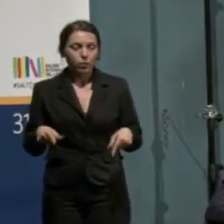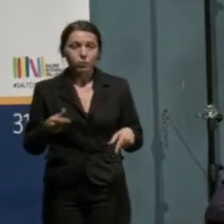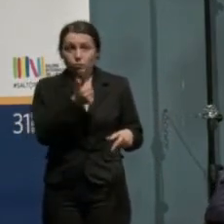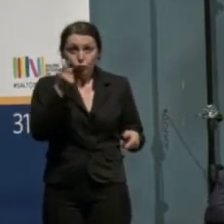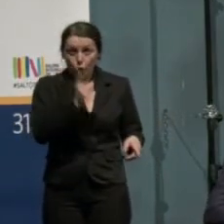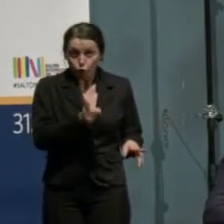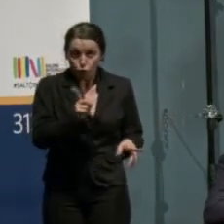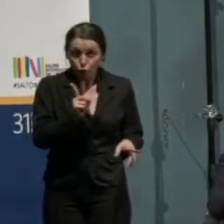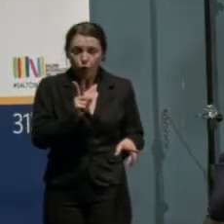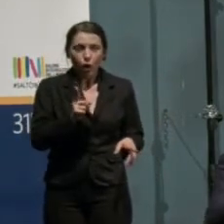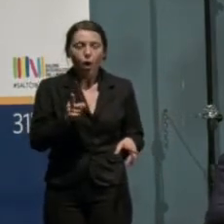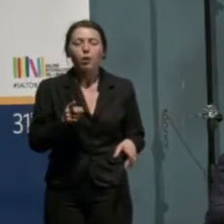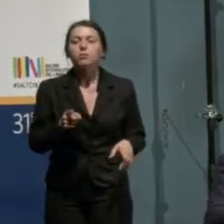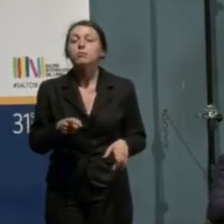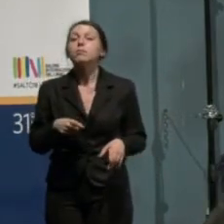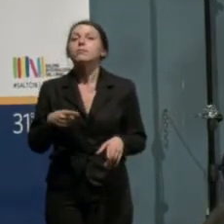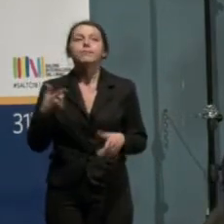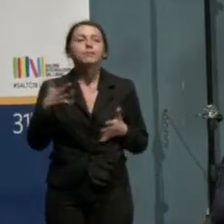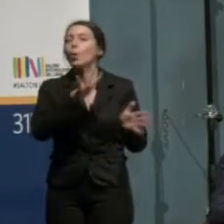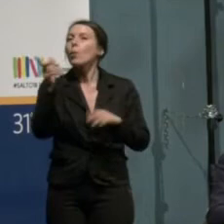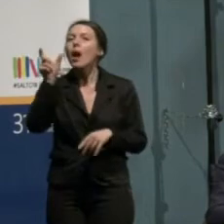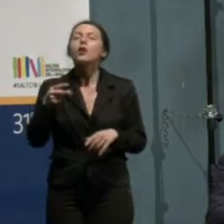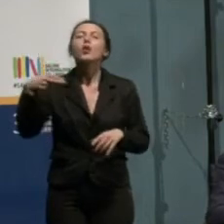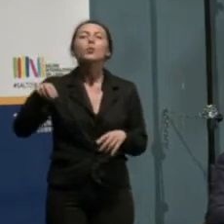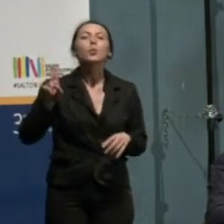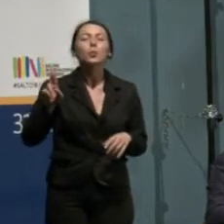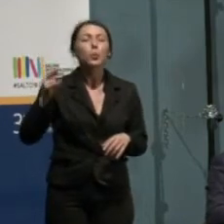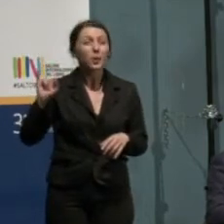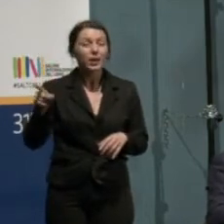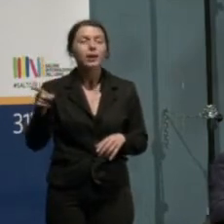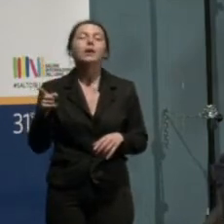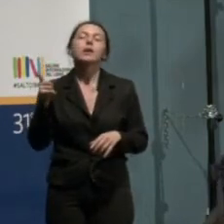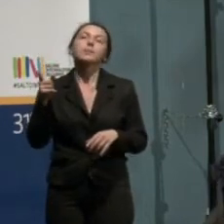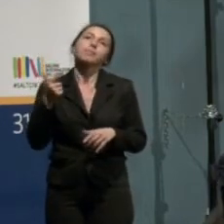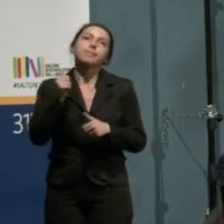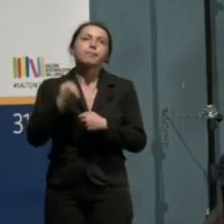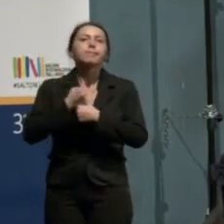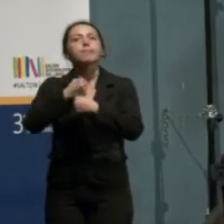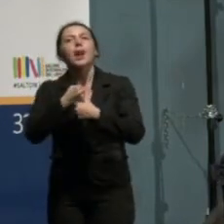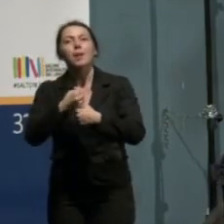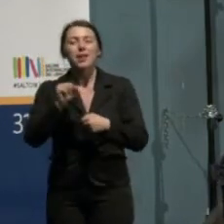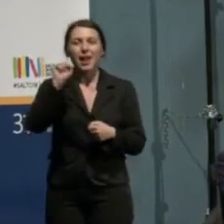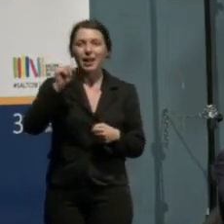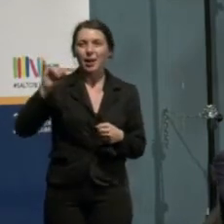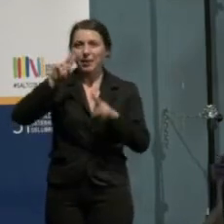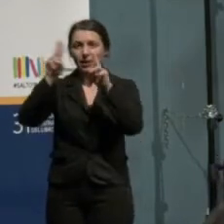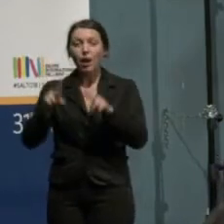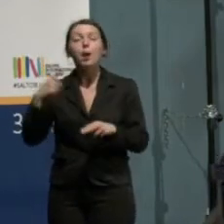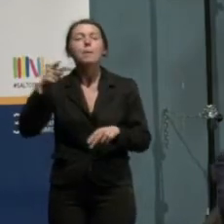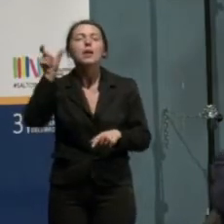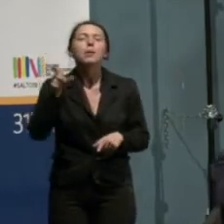aggiunge lui è un'altra persona che non c'è che riccardo noury portavoce di amnesty che è stata un'altra delle persone che